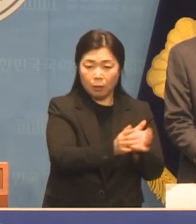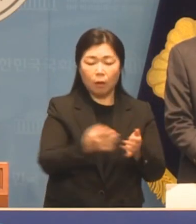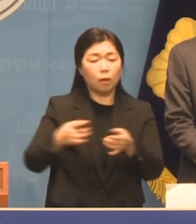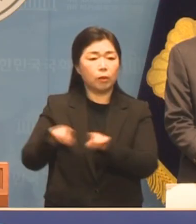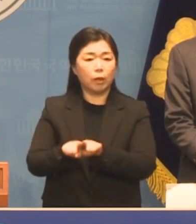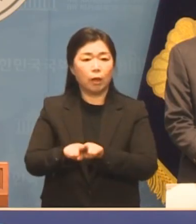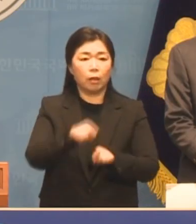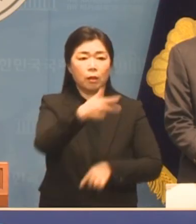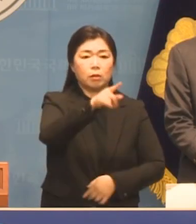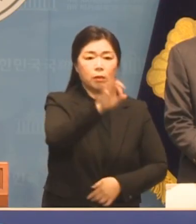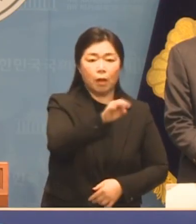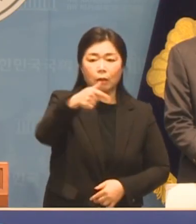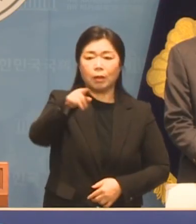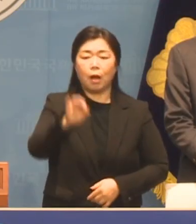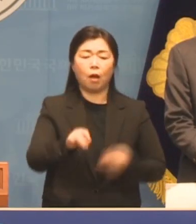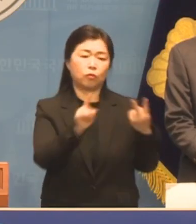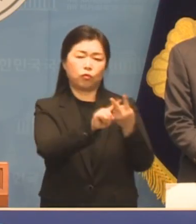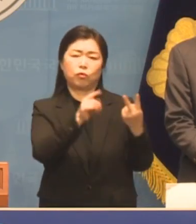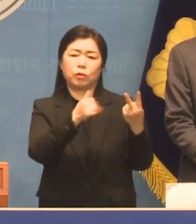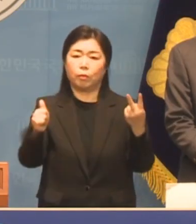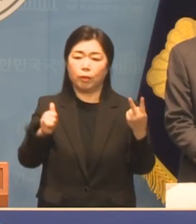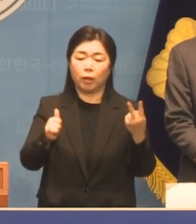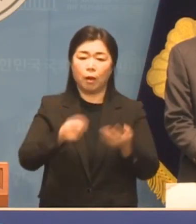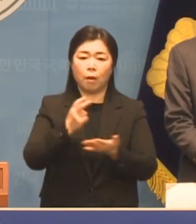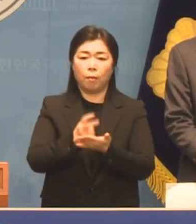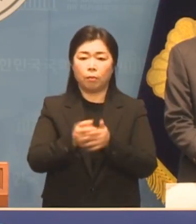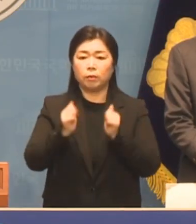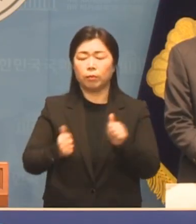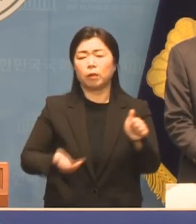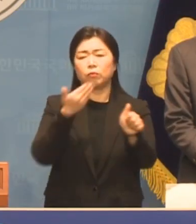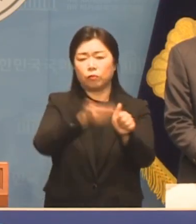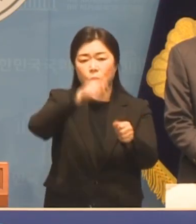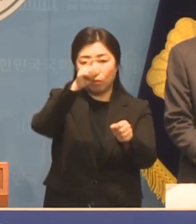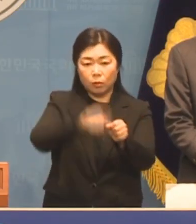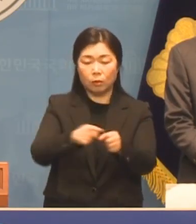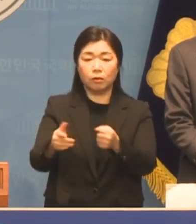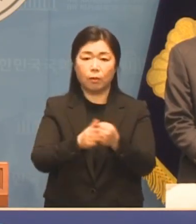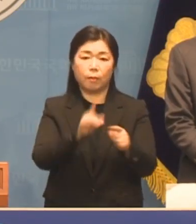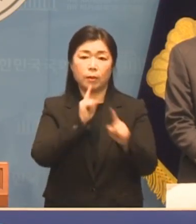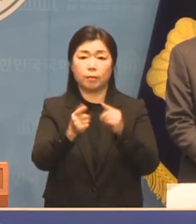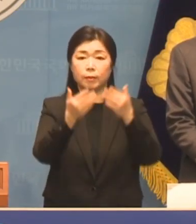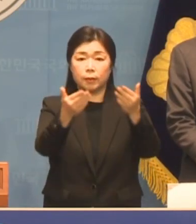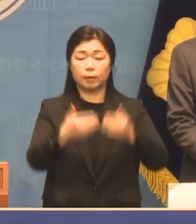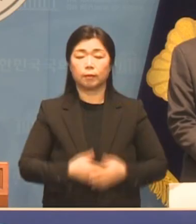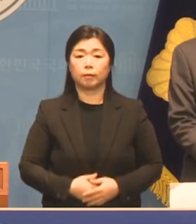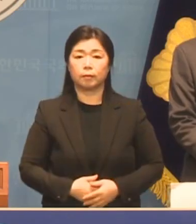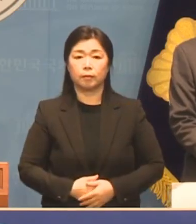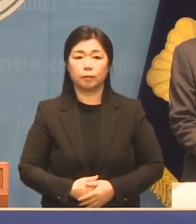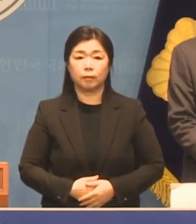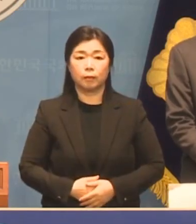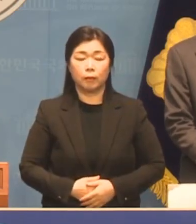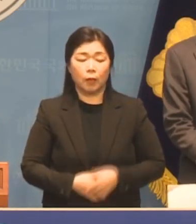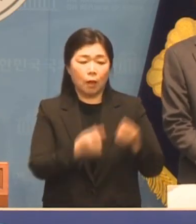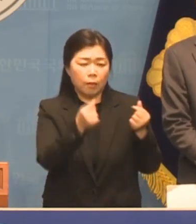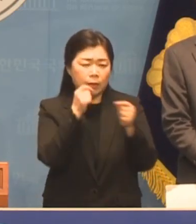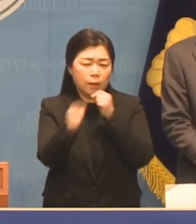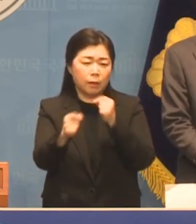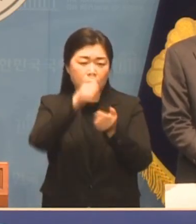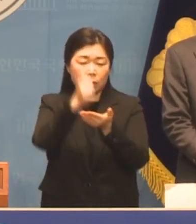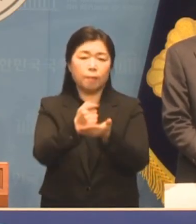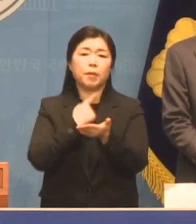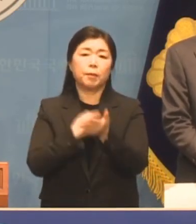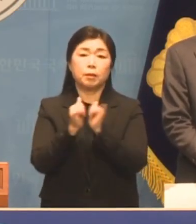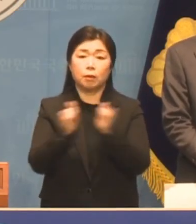장수진, 강창고에게 엄중한 법의 심판을 촉구하고자 합니다. 유사사기범죄